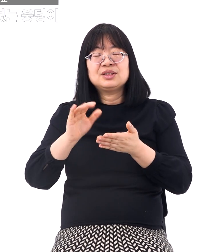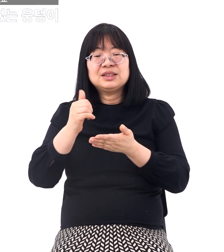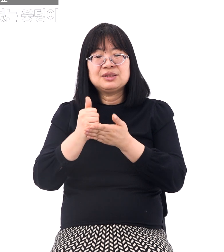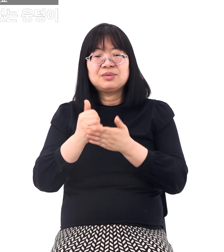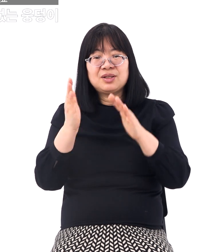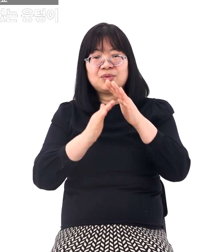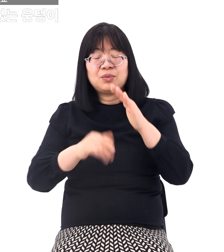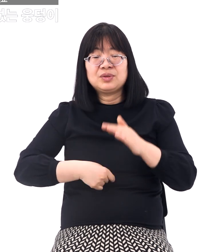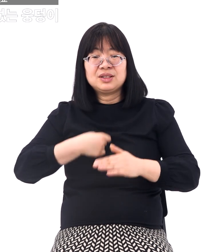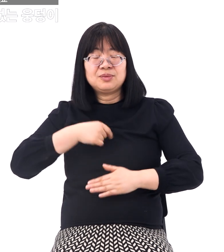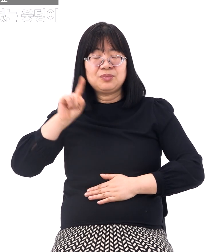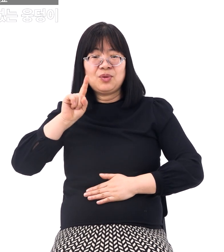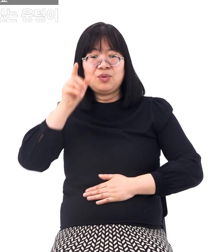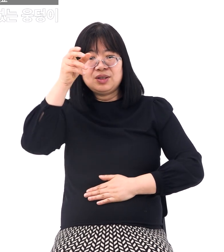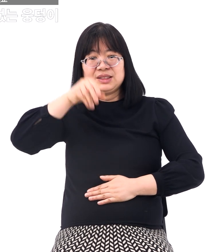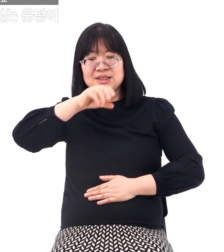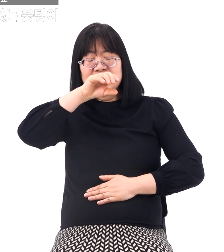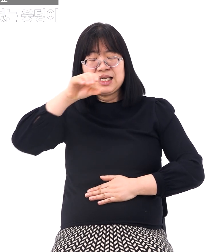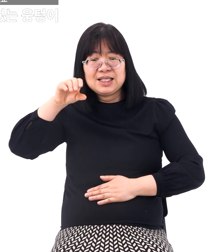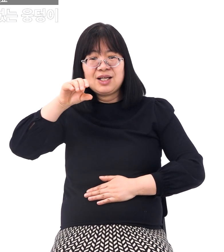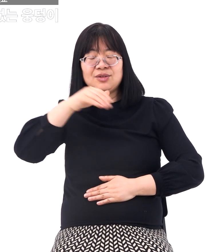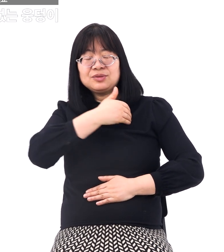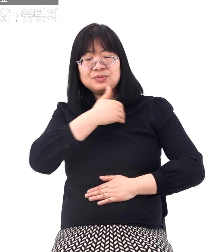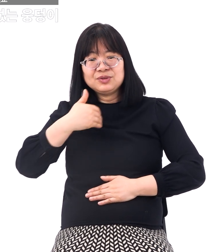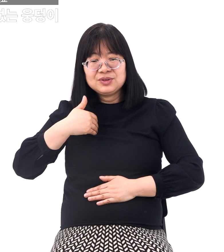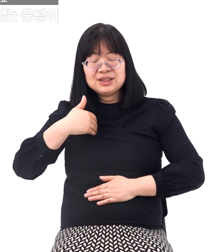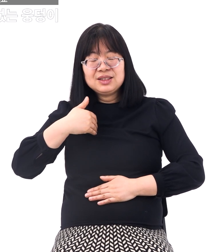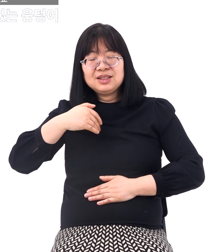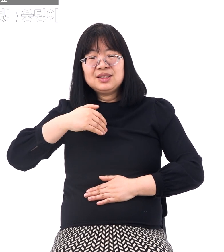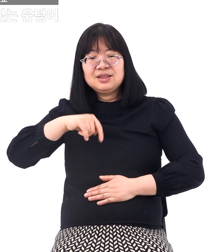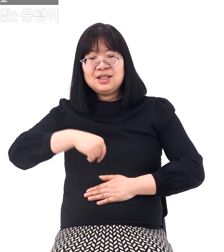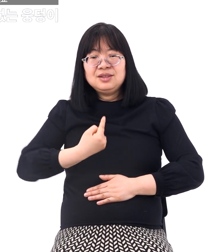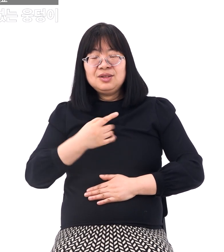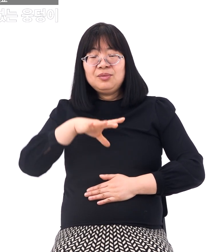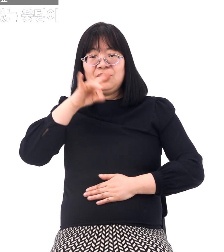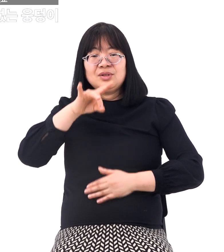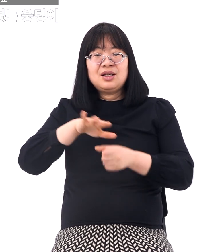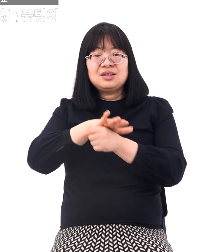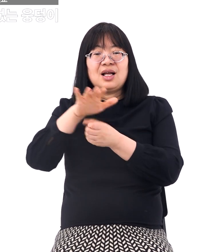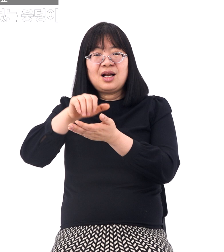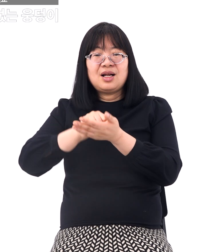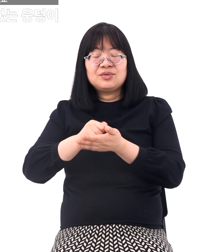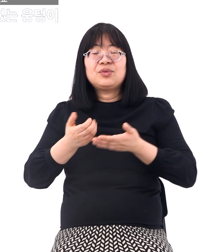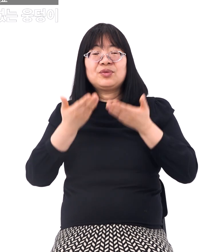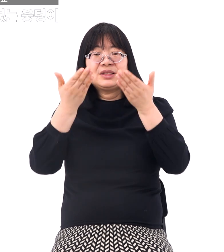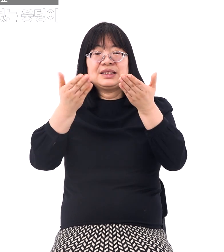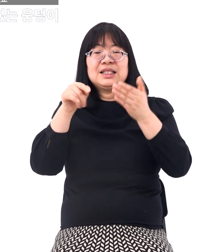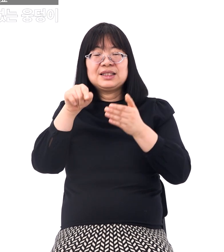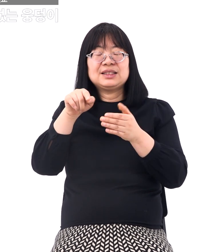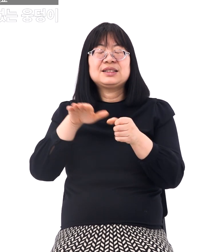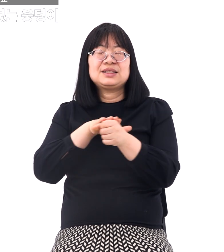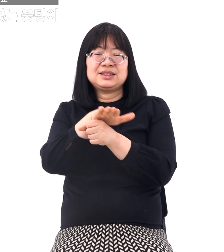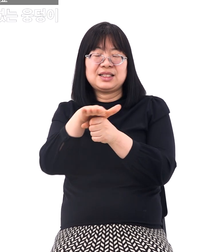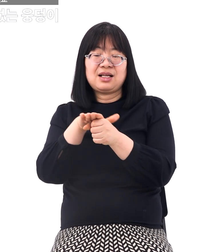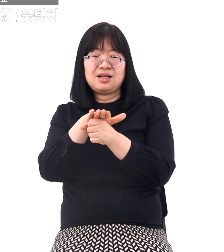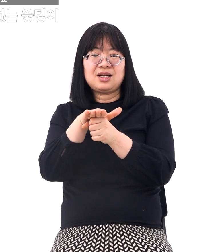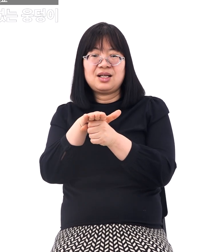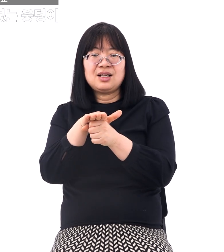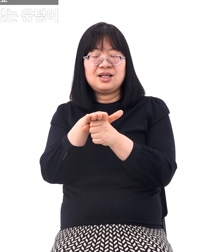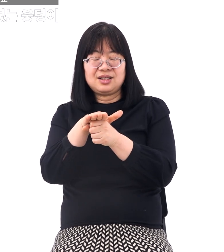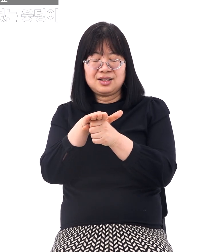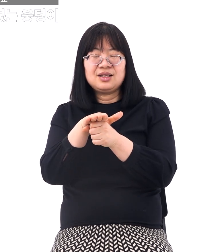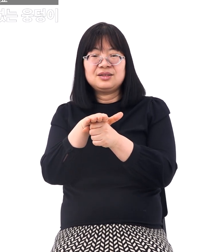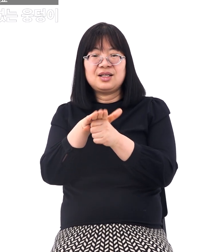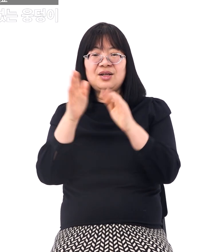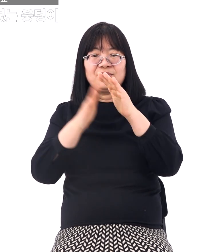공의는 십자가에 기꺼이 자기를 먼저 사랑으로 드린 그 사랑에 그분의